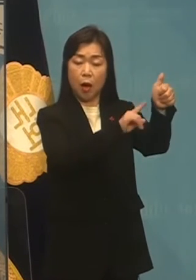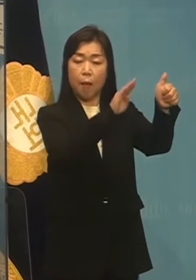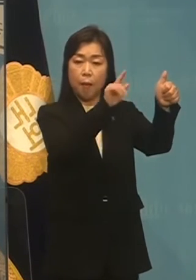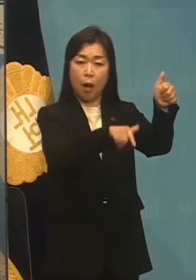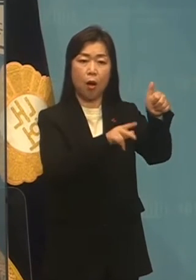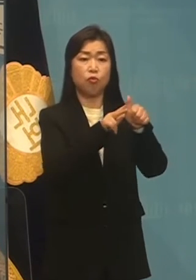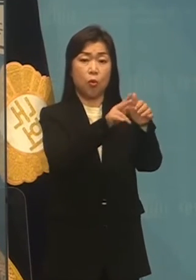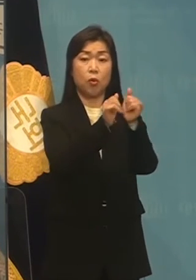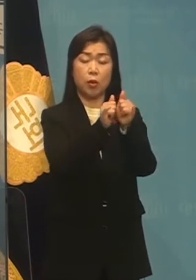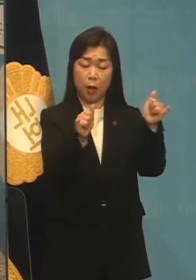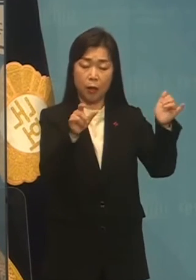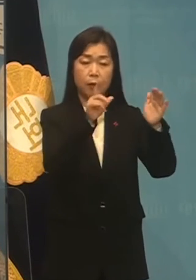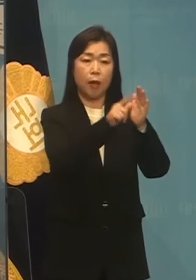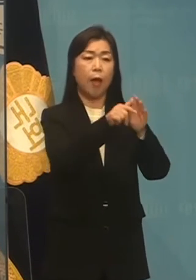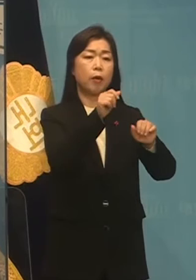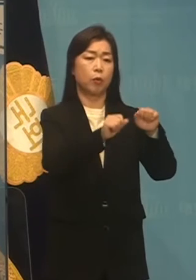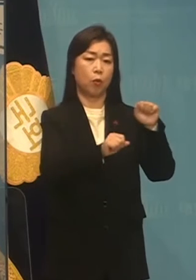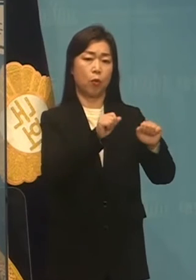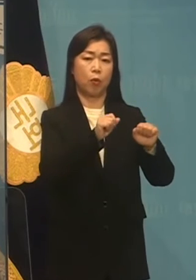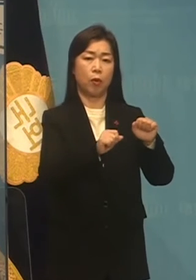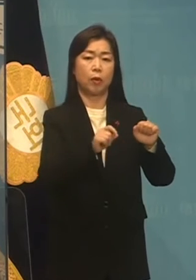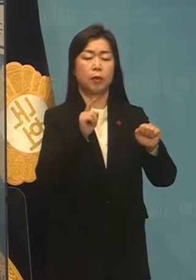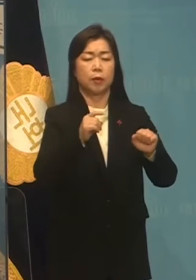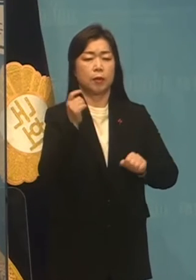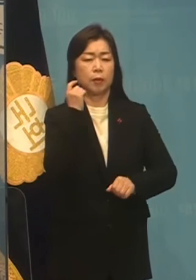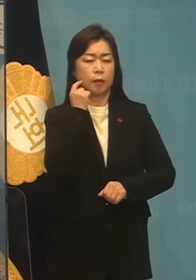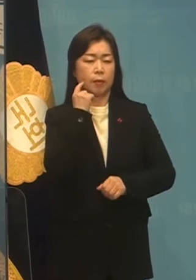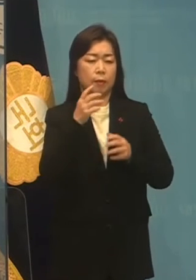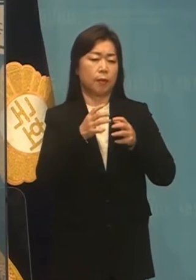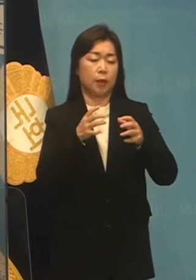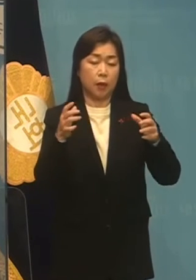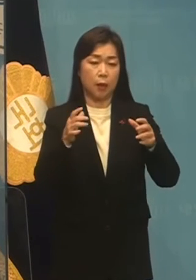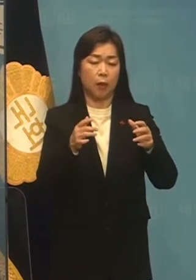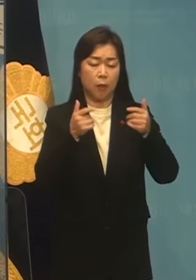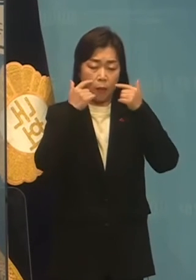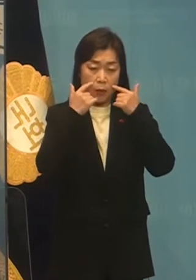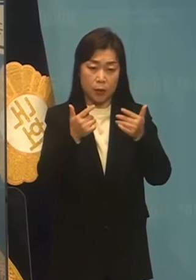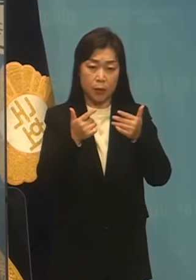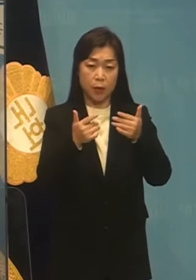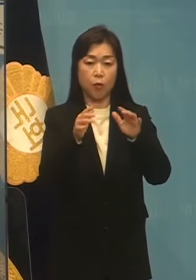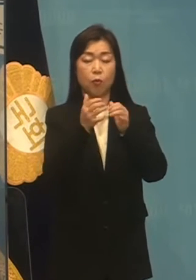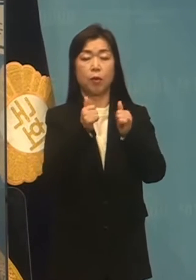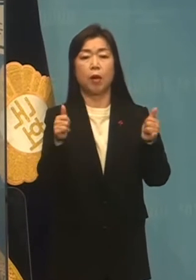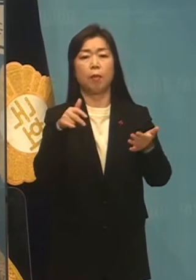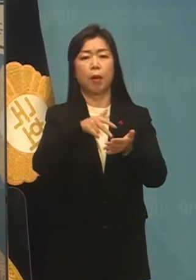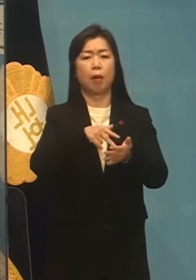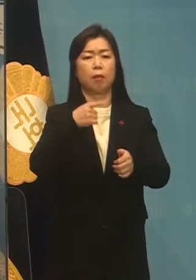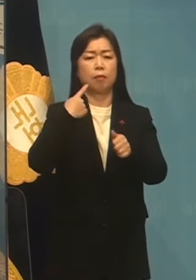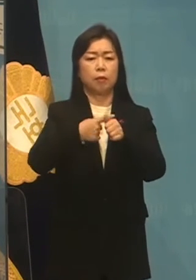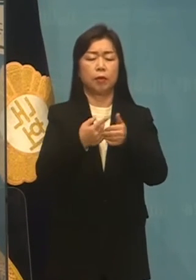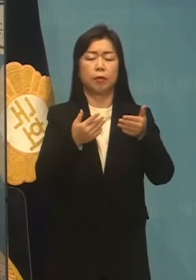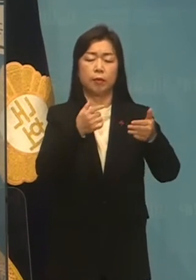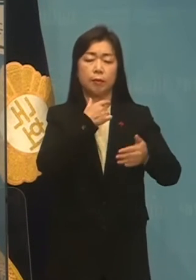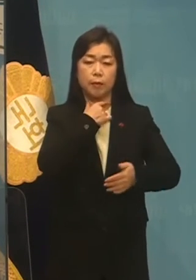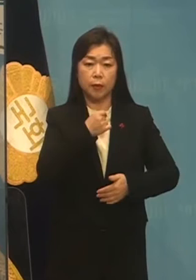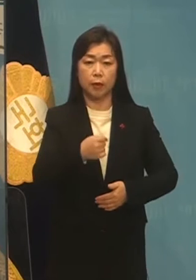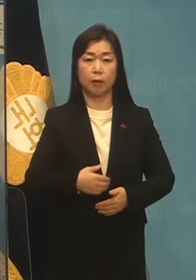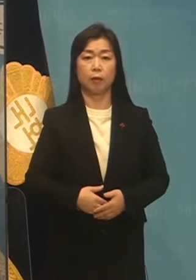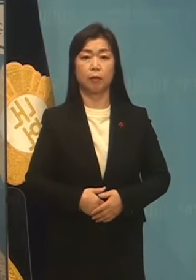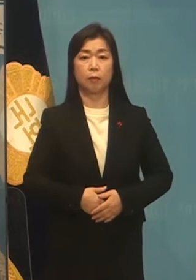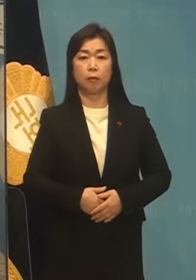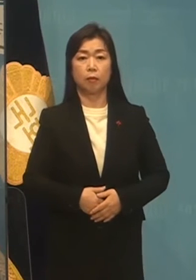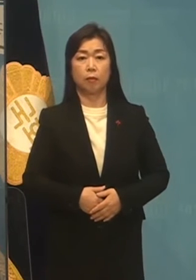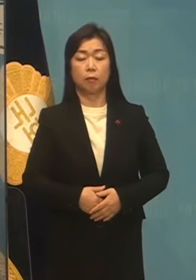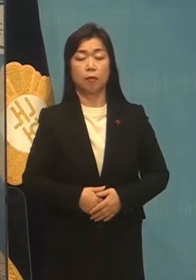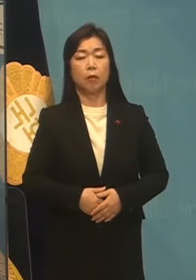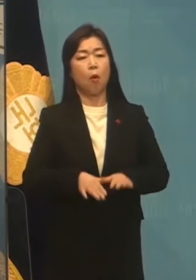박형준의 후보 당시에 그 새빨간 거짓말을 국민들 앞에 규탄하고자 합니다.